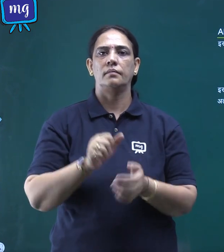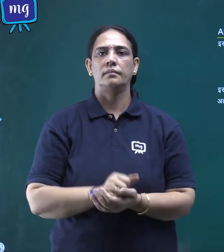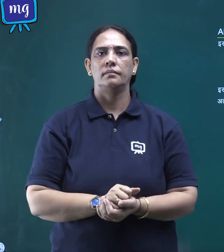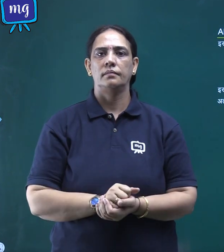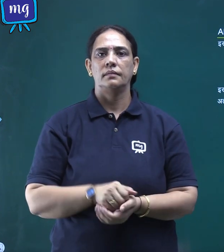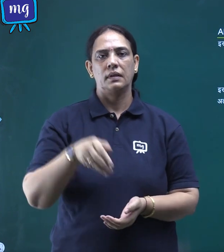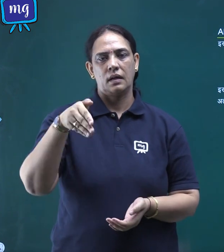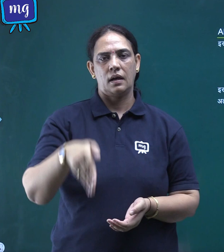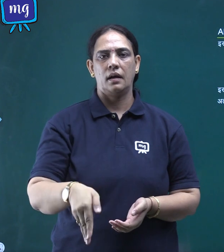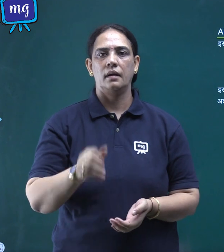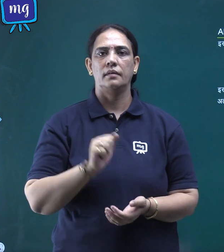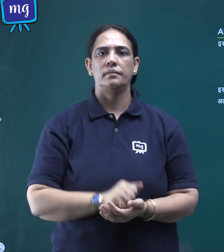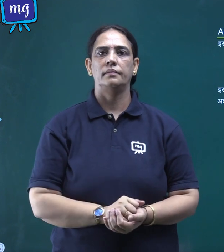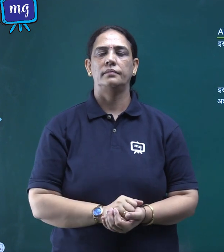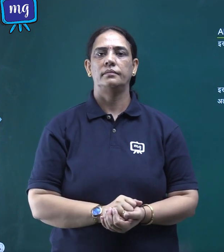दिया है,